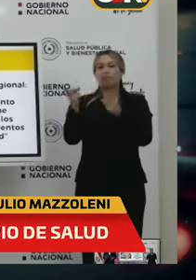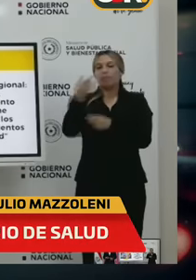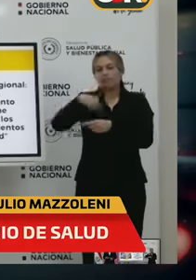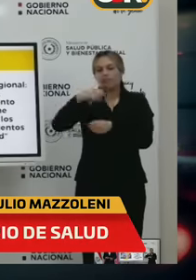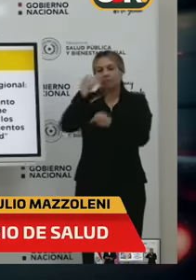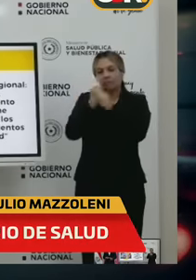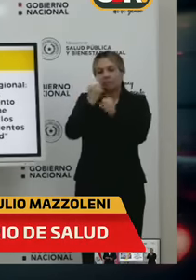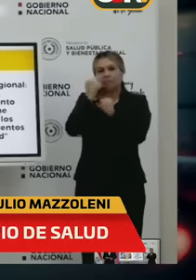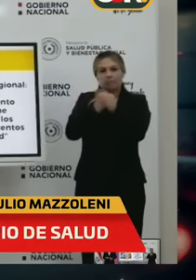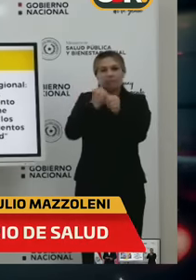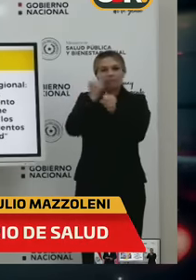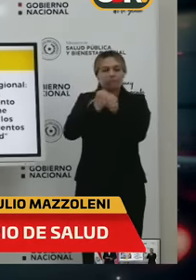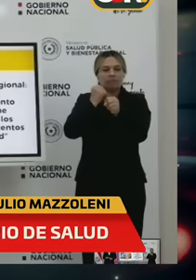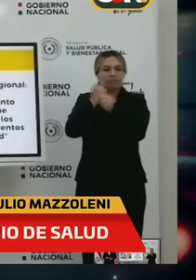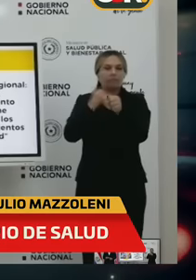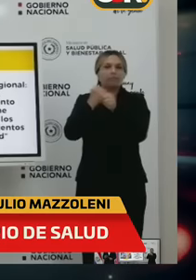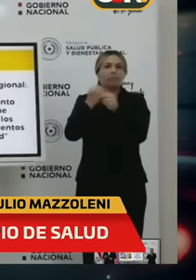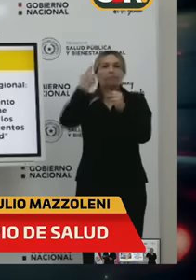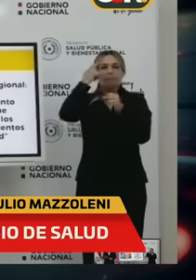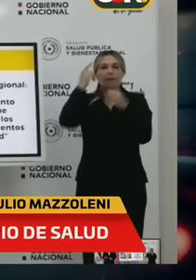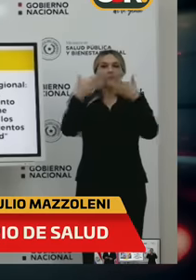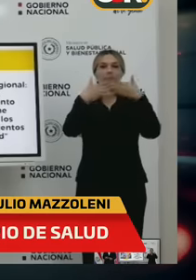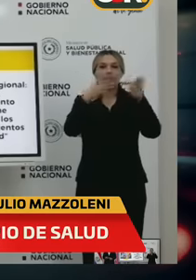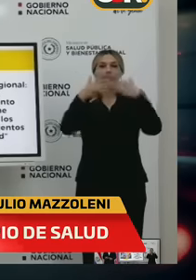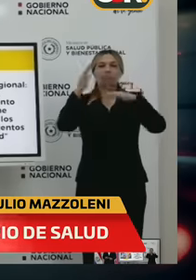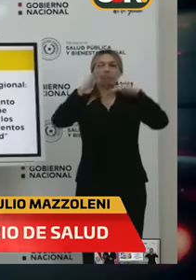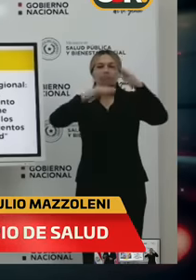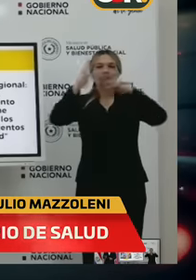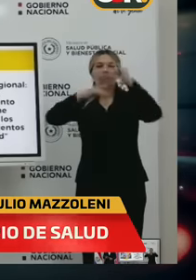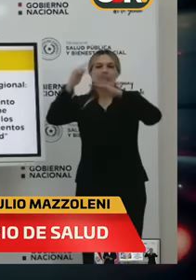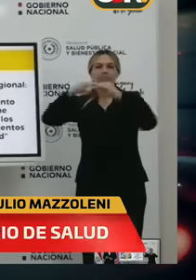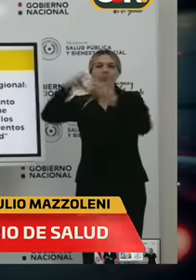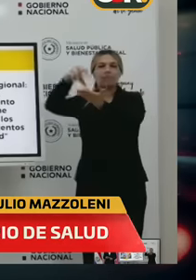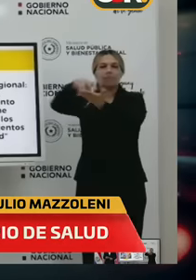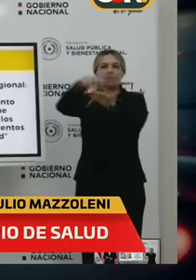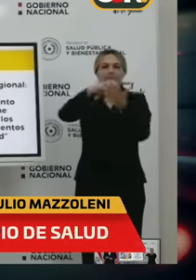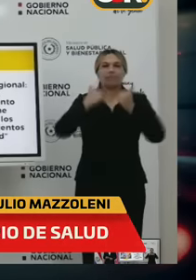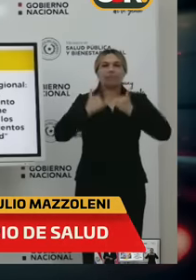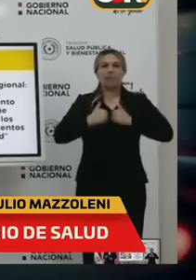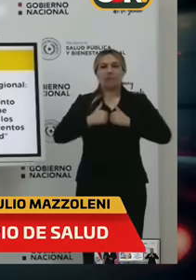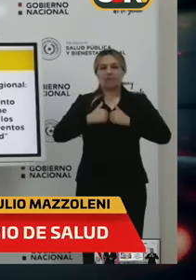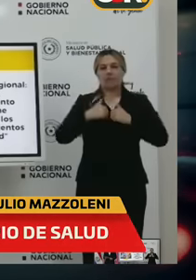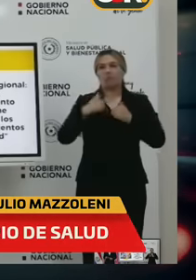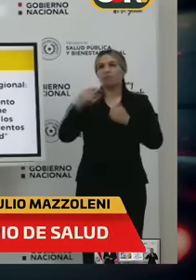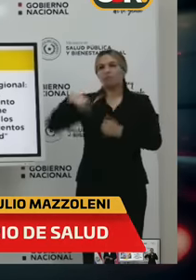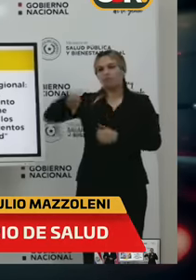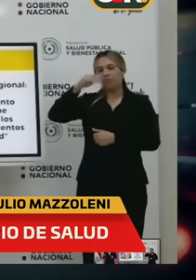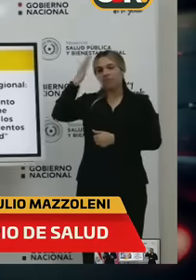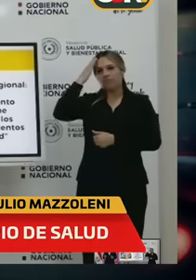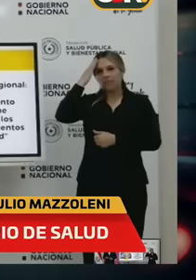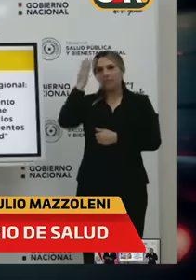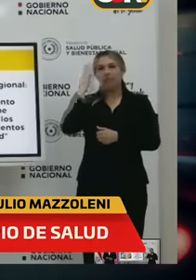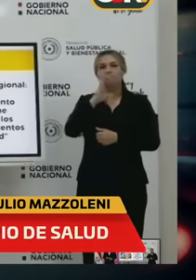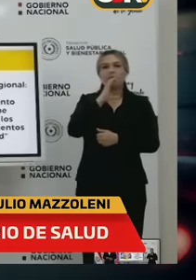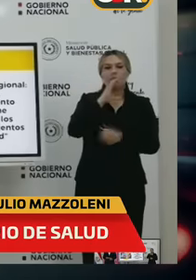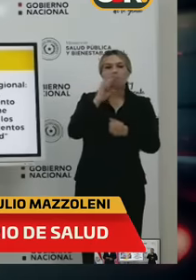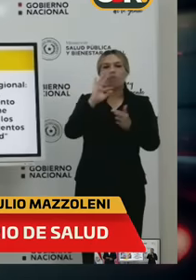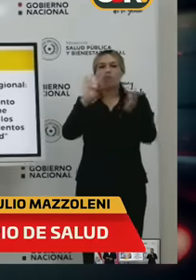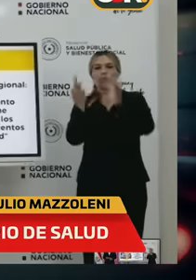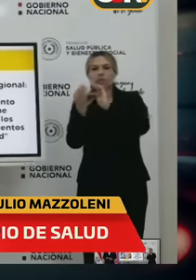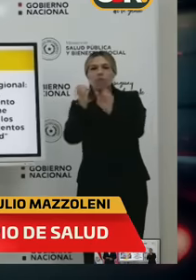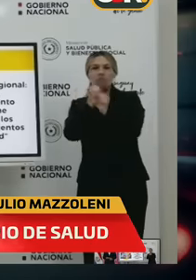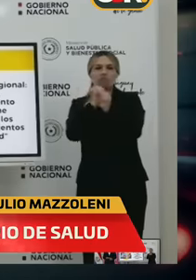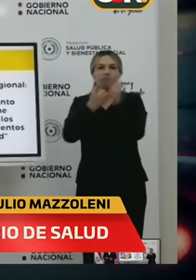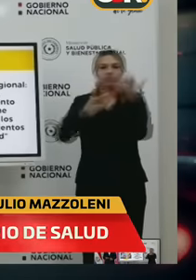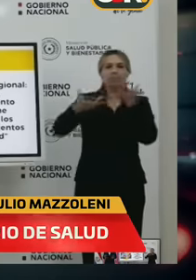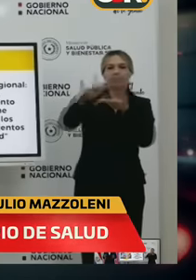todas las unidades de salud familiar nuevas que se van construyendo tienen muy en cuenta la necesidad del manejo correcto de los efluentes y también del